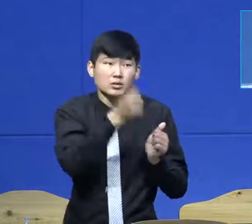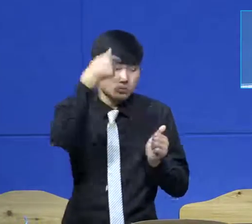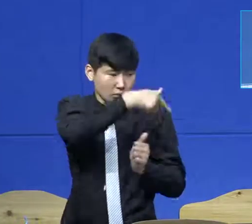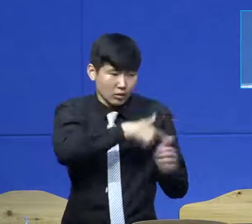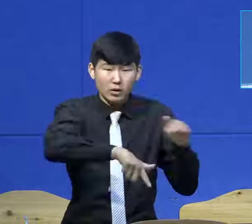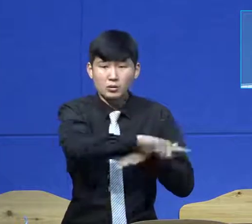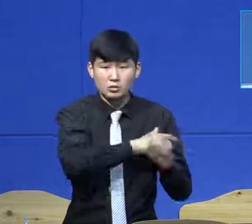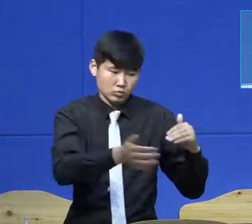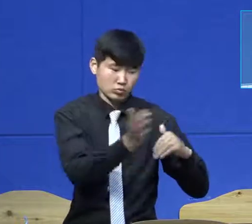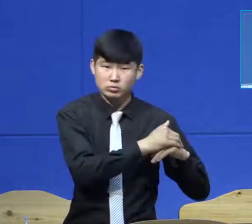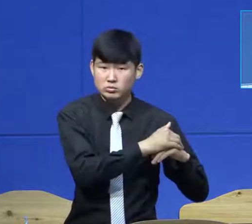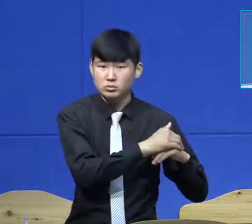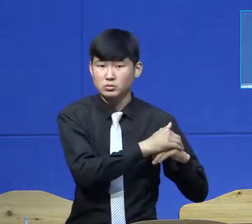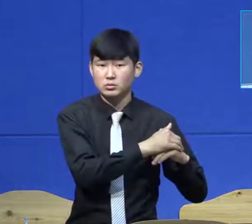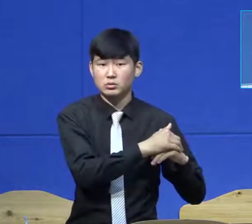шууд газар дээр өгсөн.